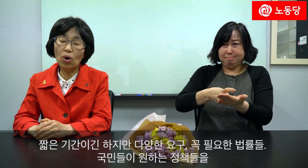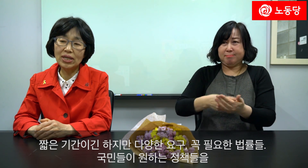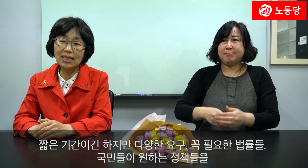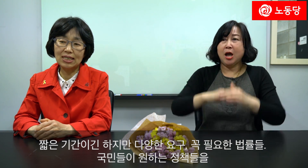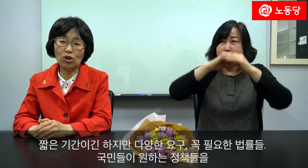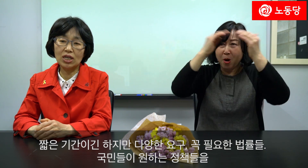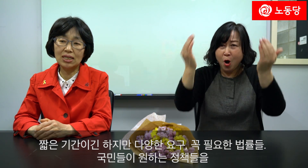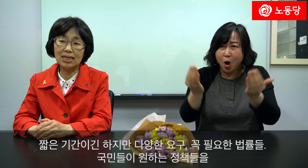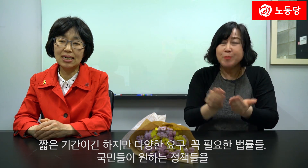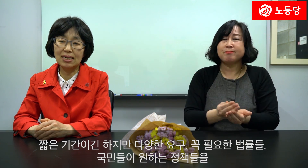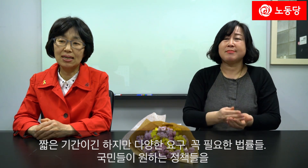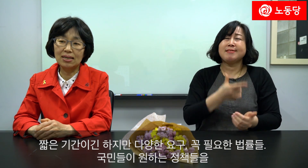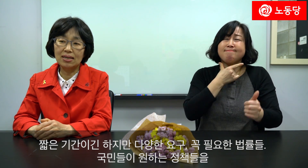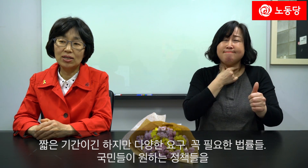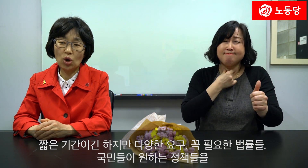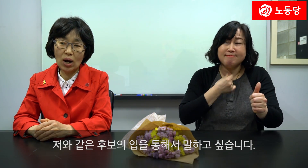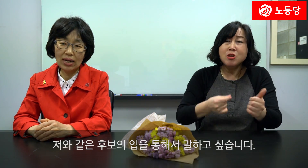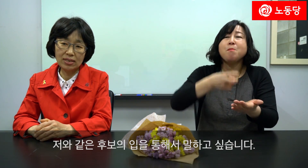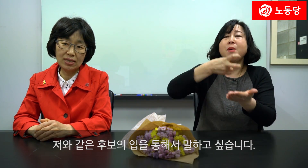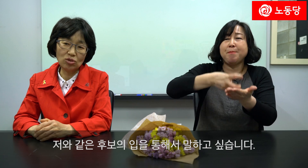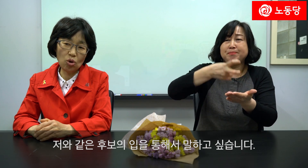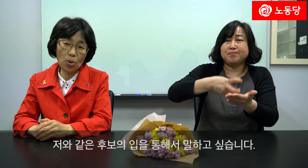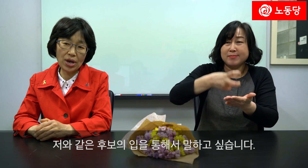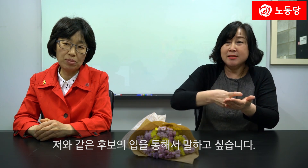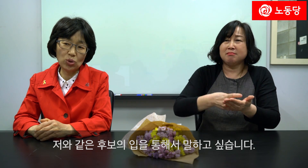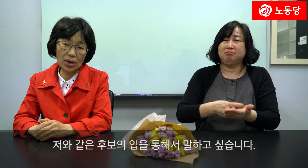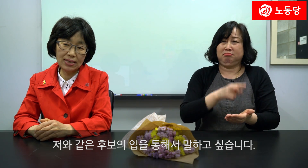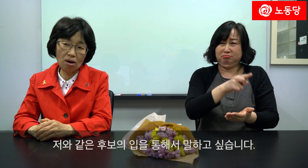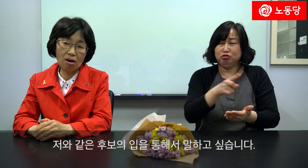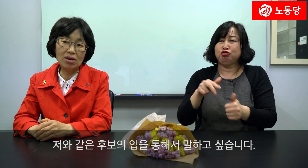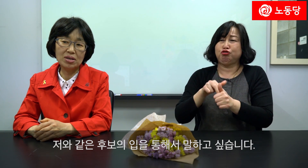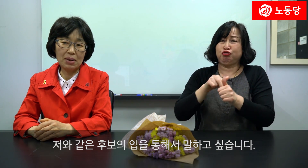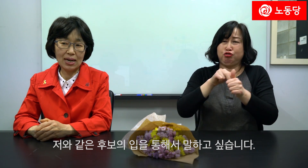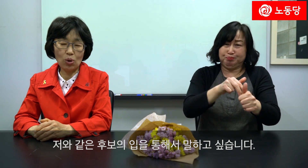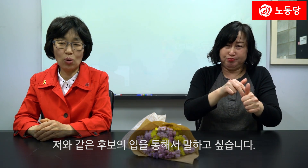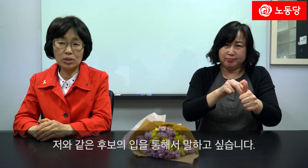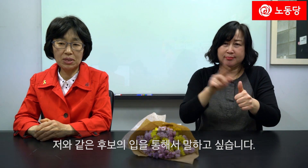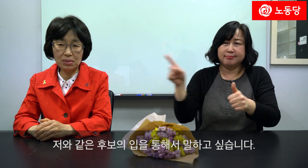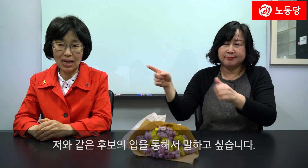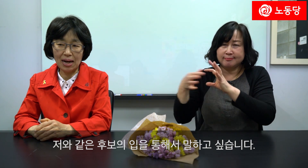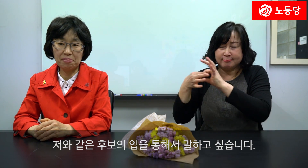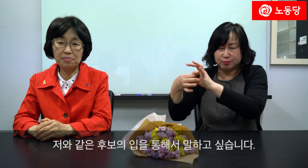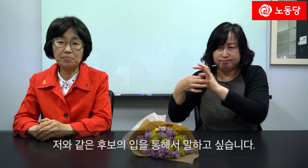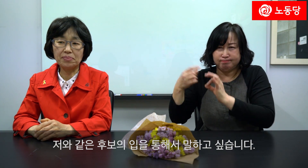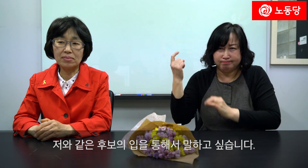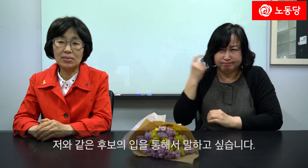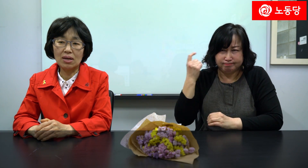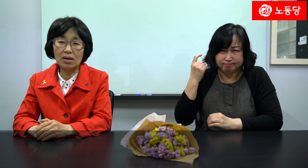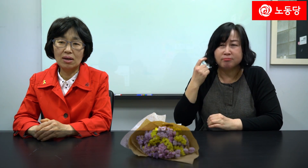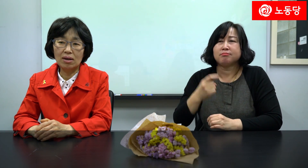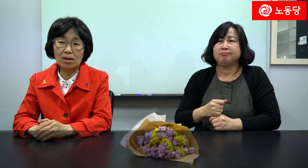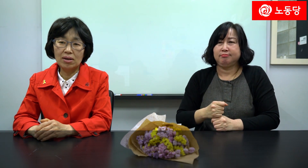국민들이 원하는 정책들을 저와 같은 후보의 입을 통해서 말하고 싶습니다.